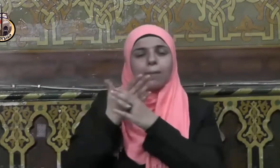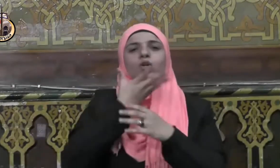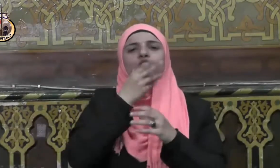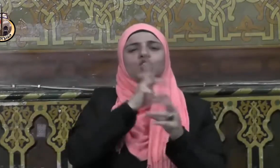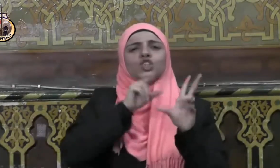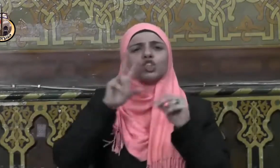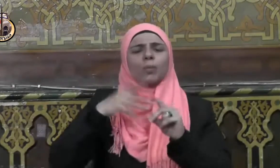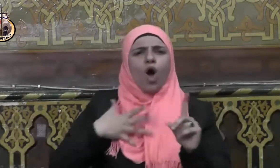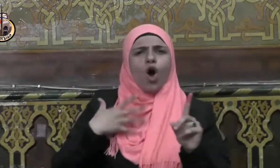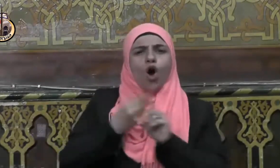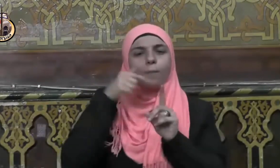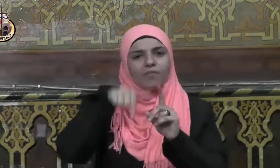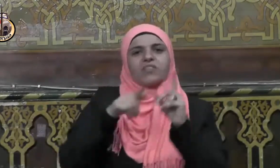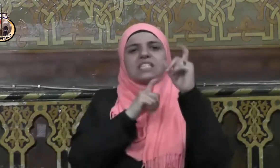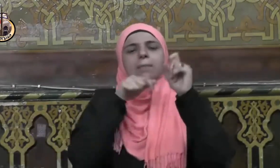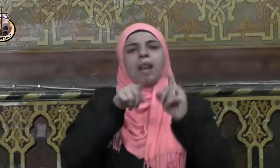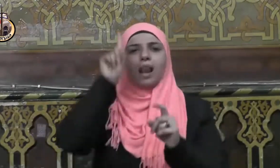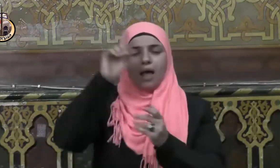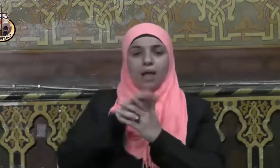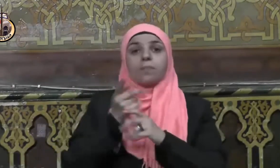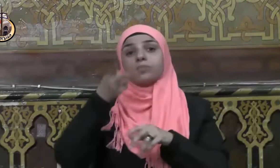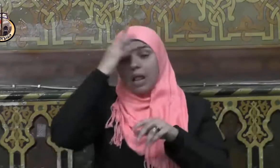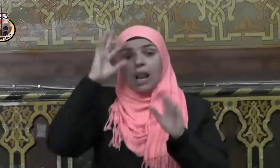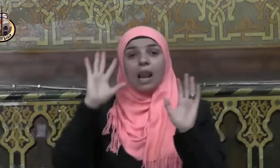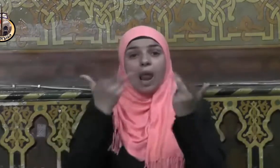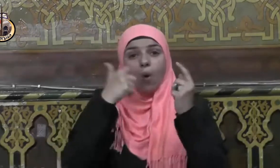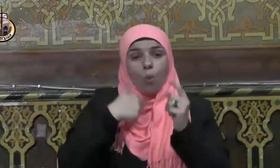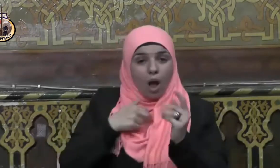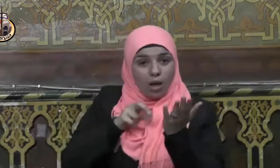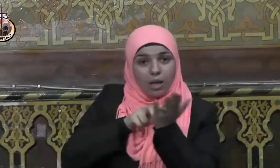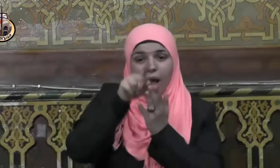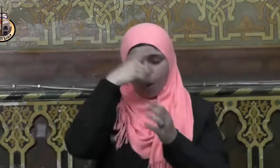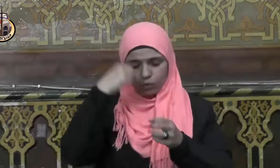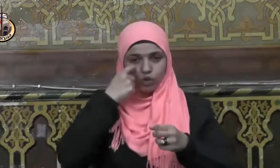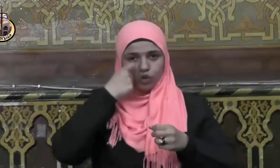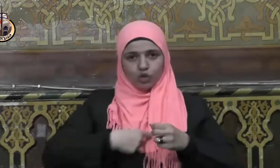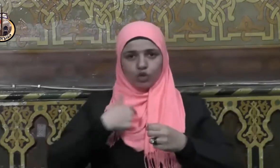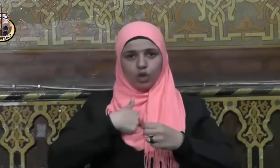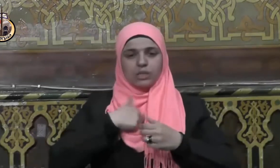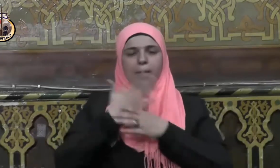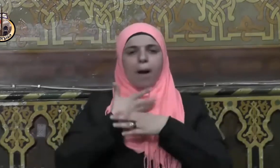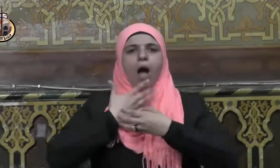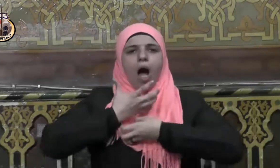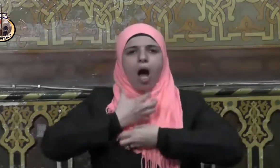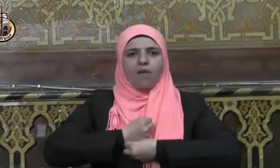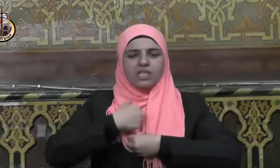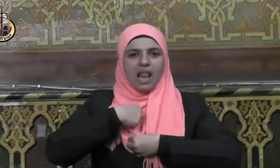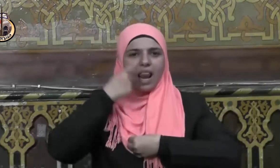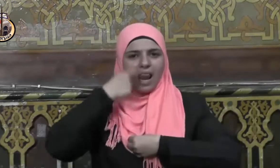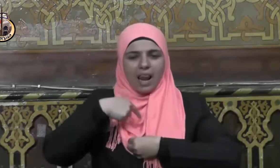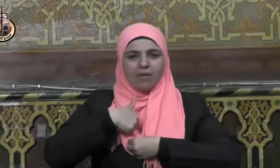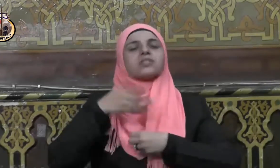الله، وإن كان يسعى على نفسه يعفها فهو في سبيل